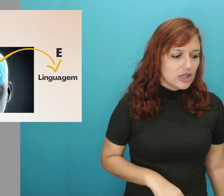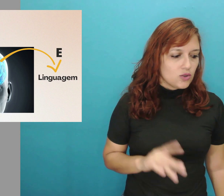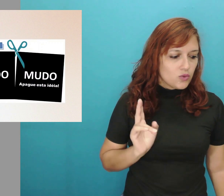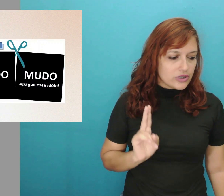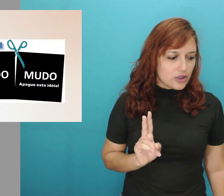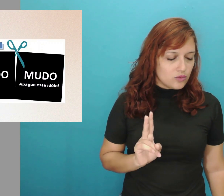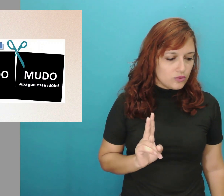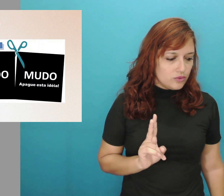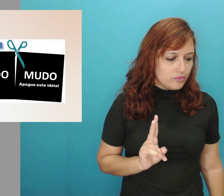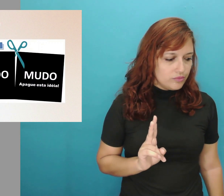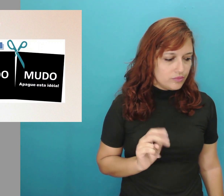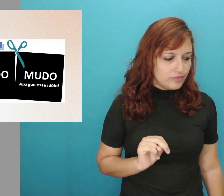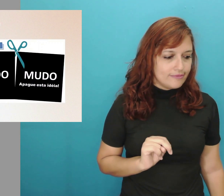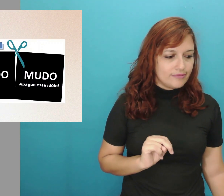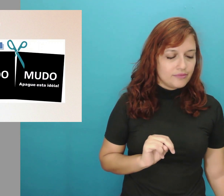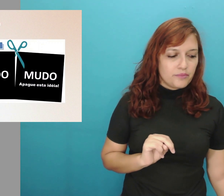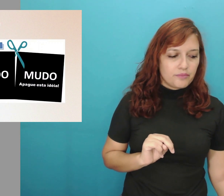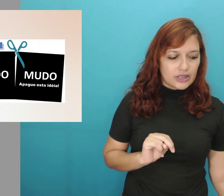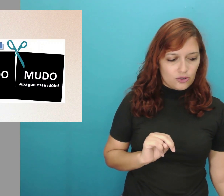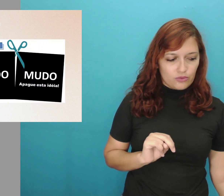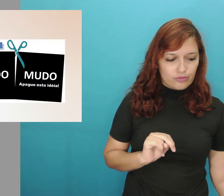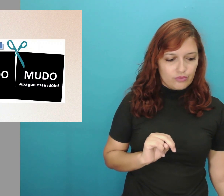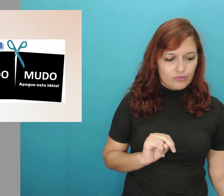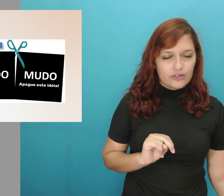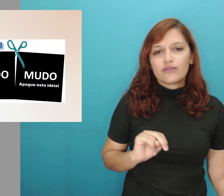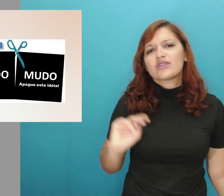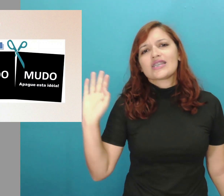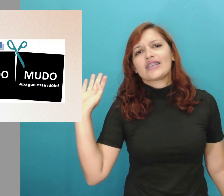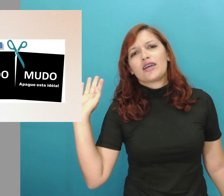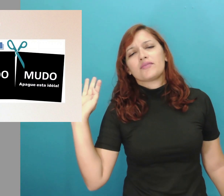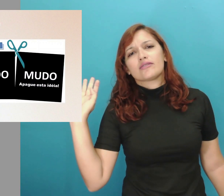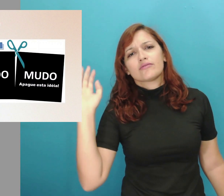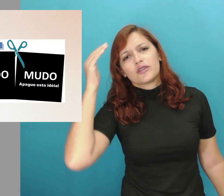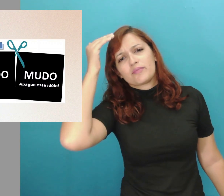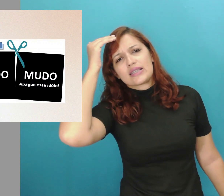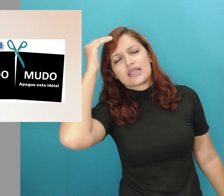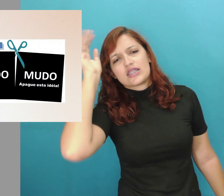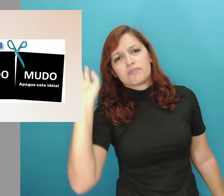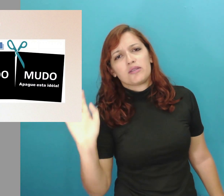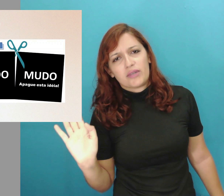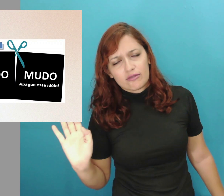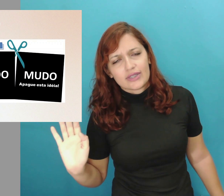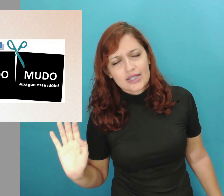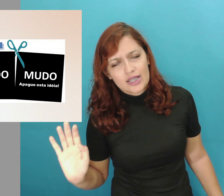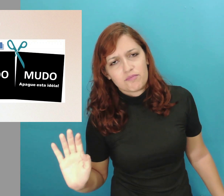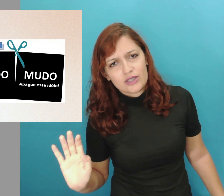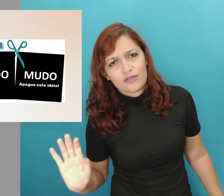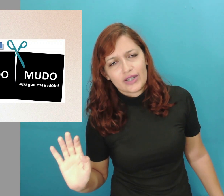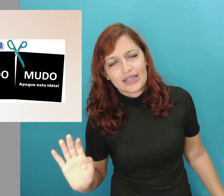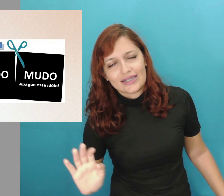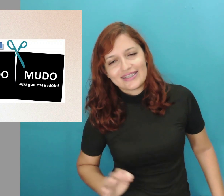O segundo, mito. Eu já vou dizendo que é mito. Não tenho paciência para perguntar se é mito ou verdade.